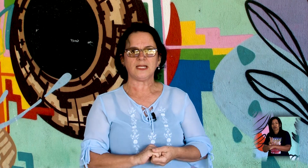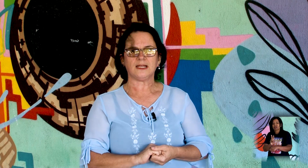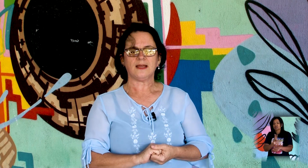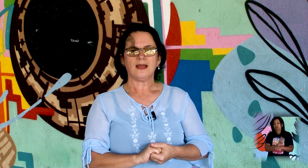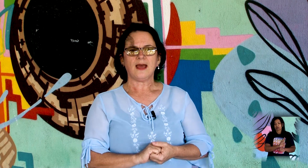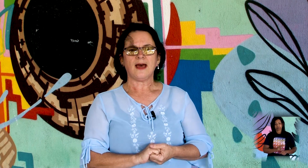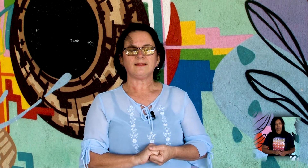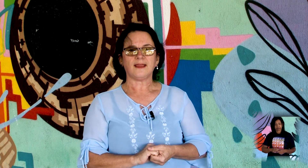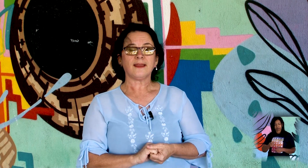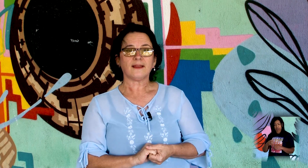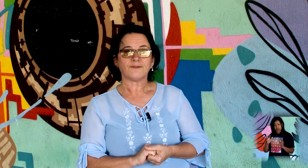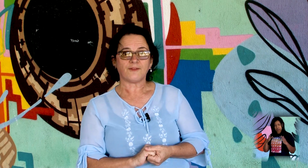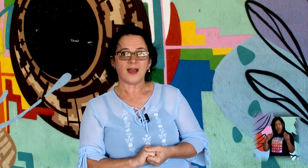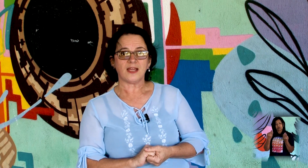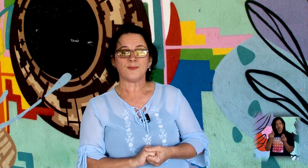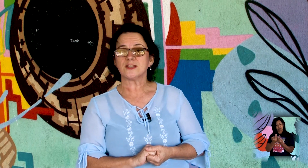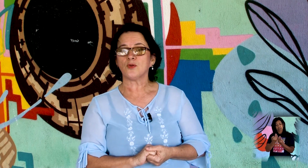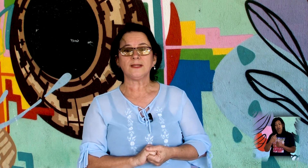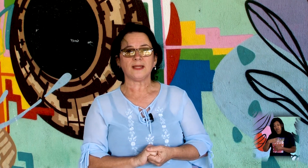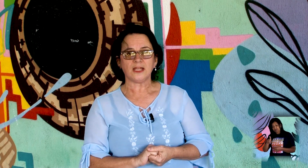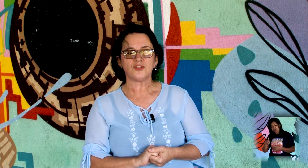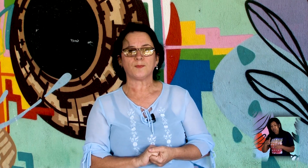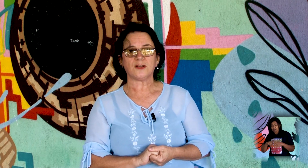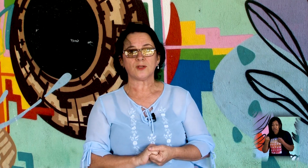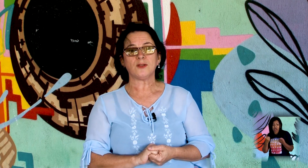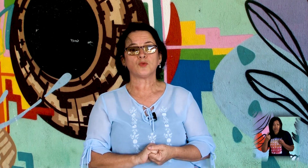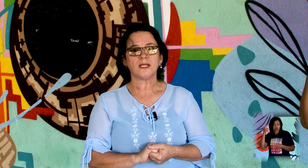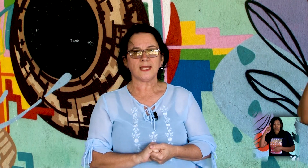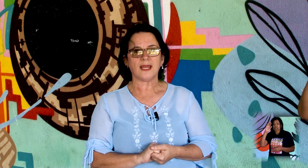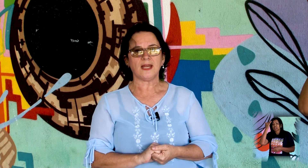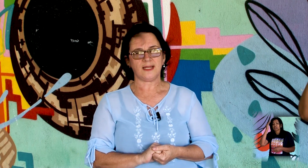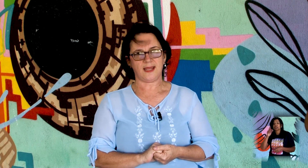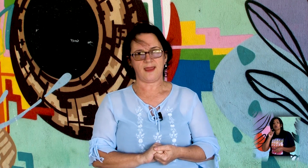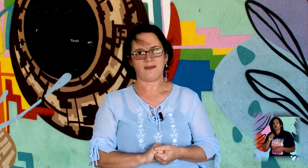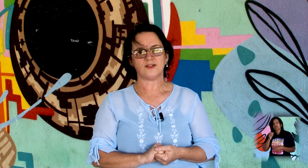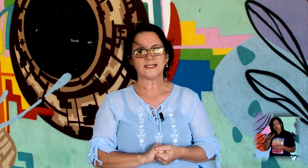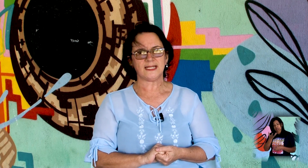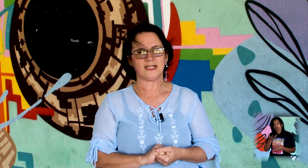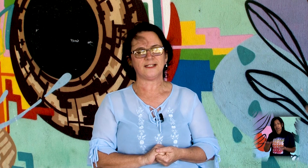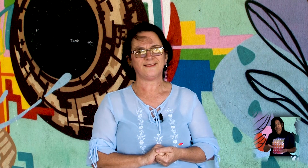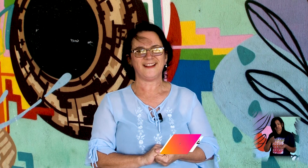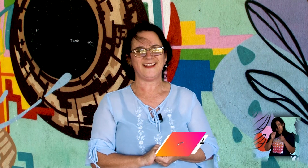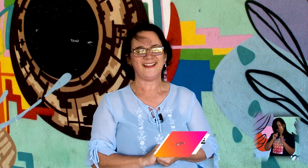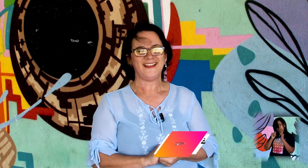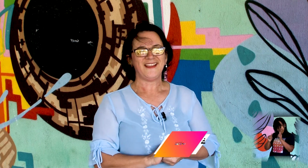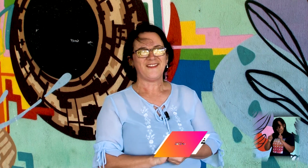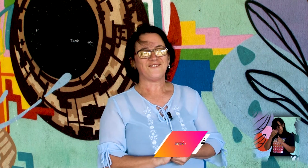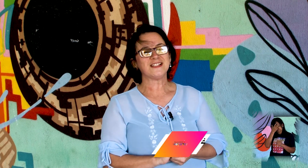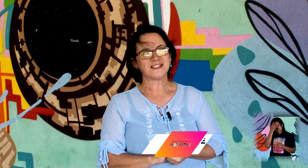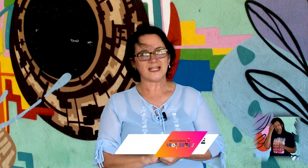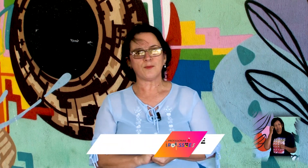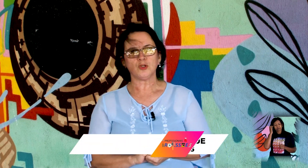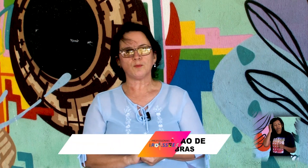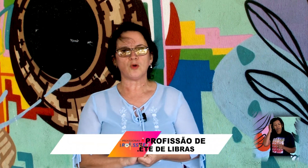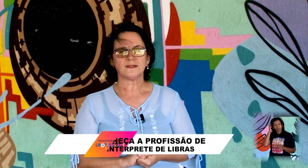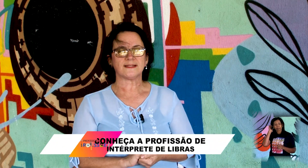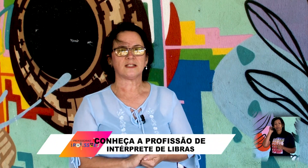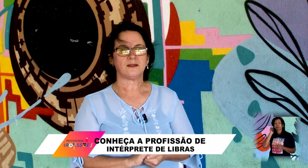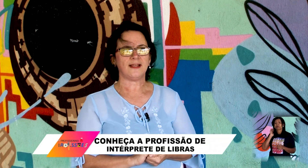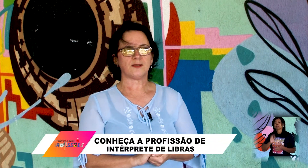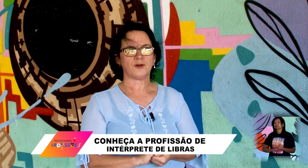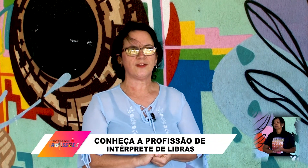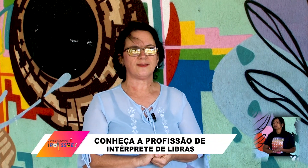a família até vai, mas não entende praticamente o que ele quer dizer, né? Mas isso seria muito